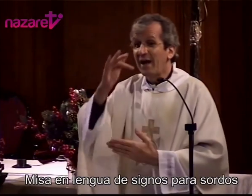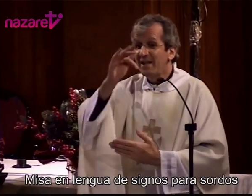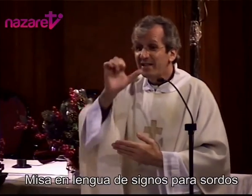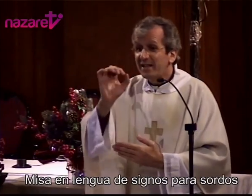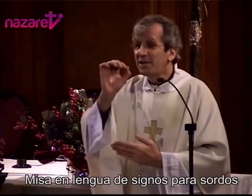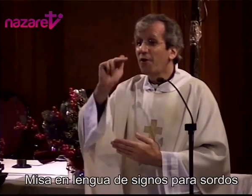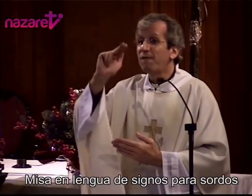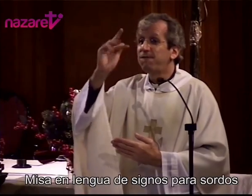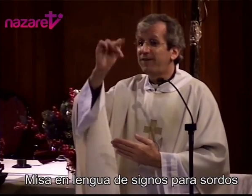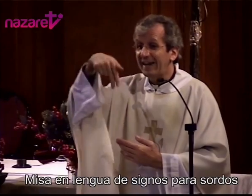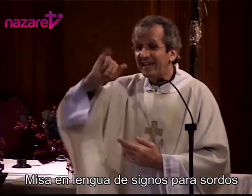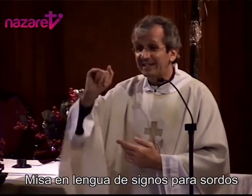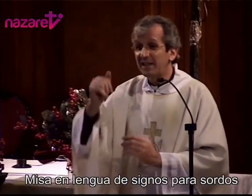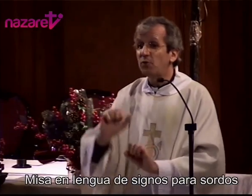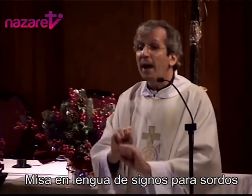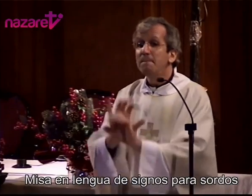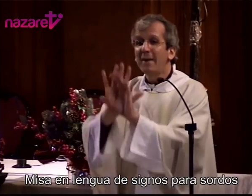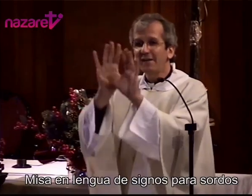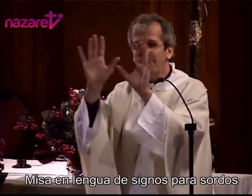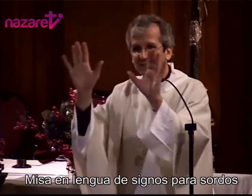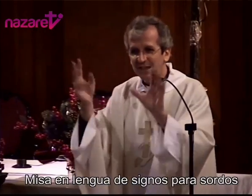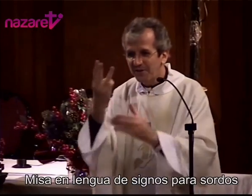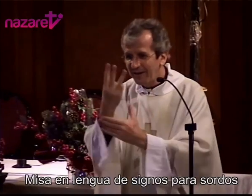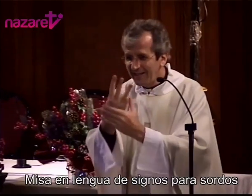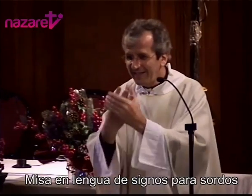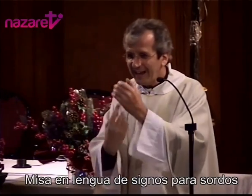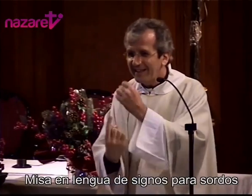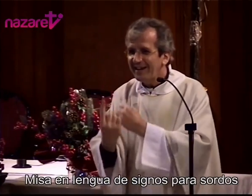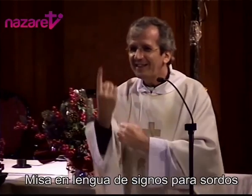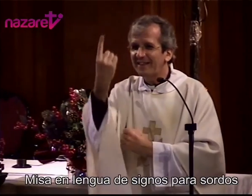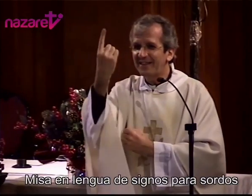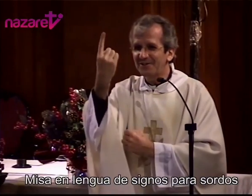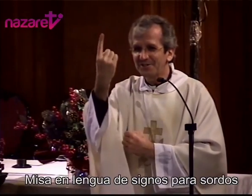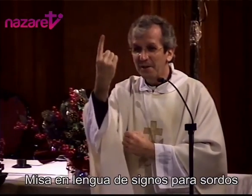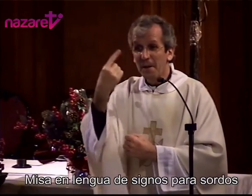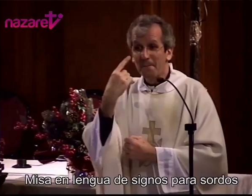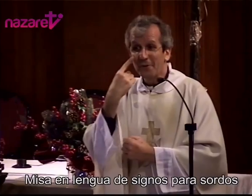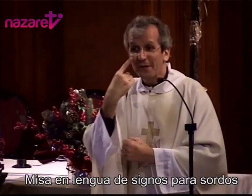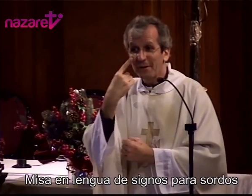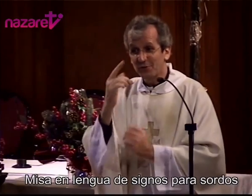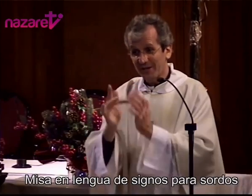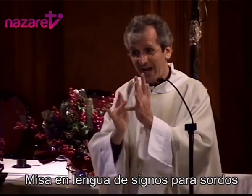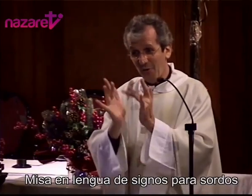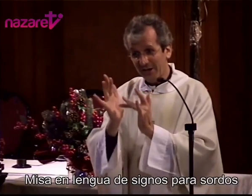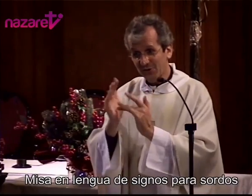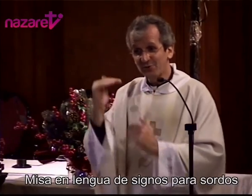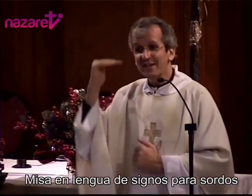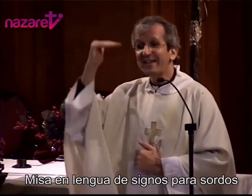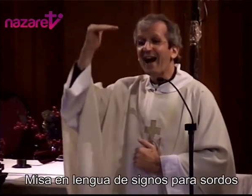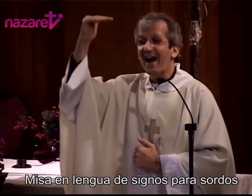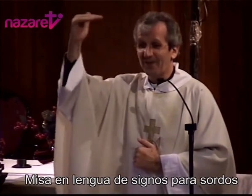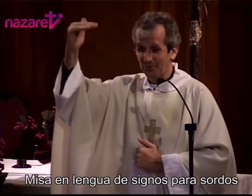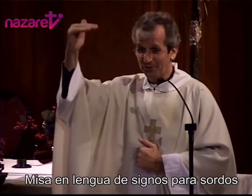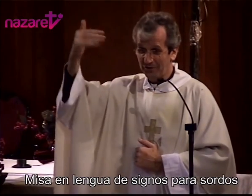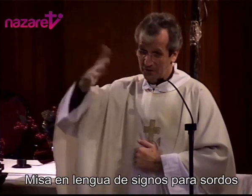una teofanía, es decir, una manifestación de la Trinidad de Dios. Porque vemos a un Jesús